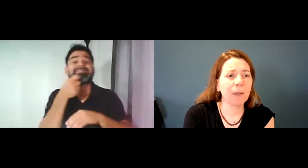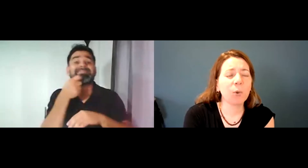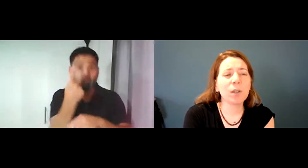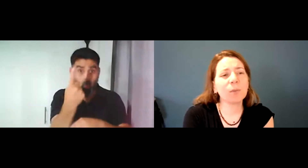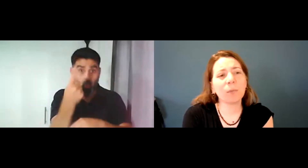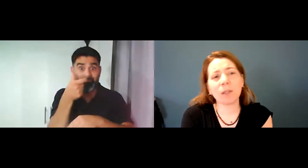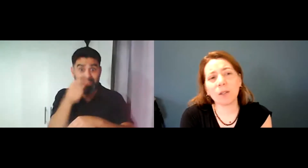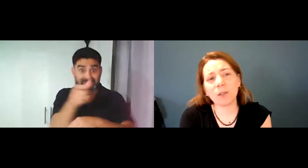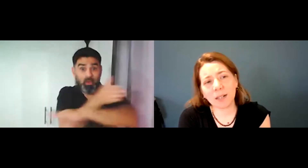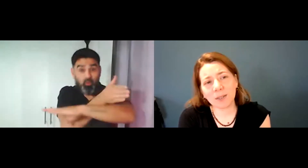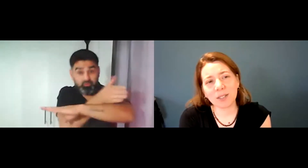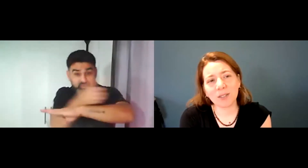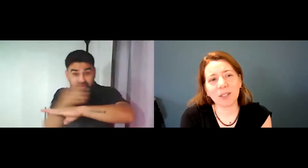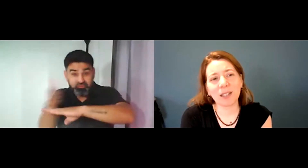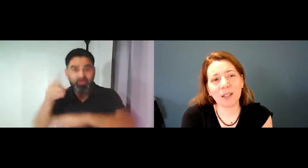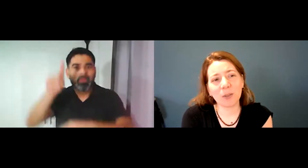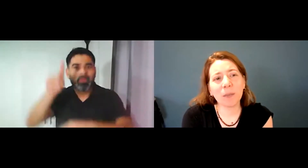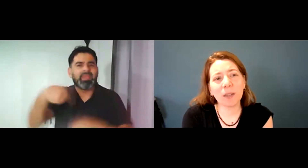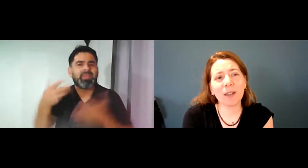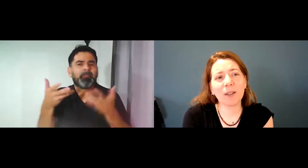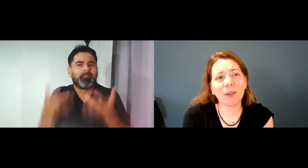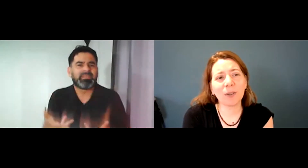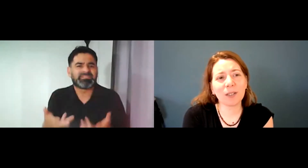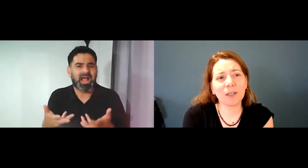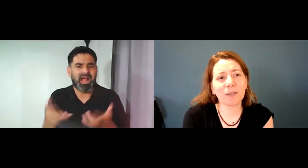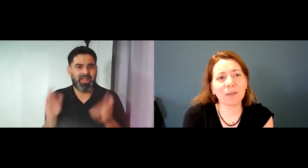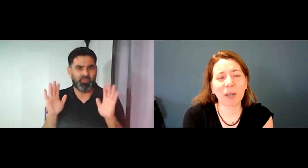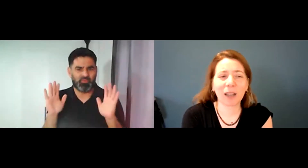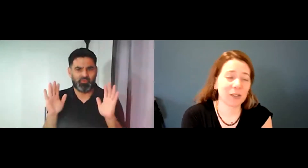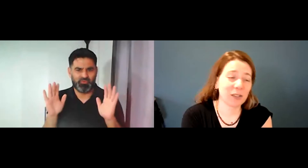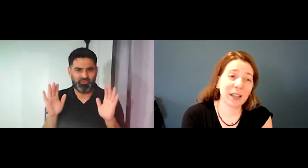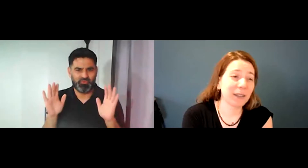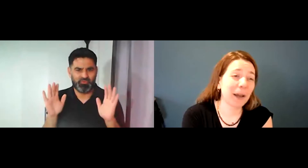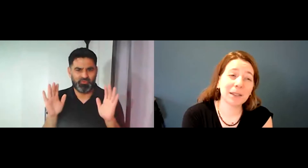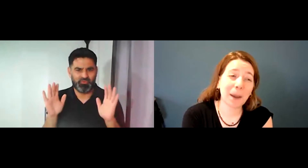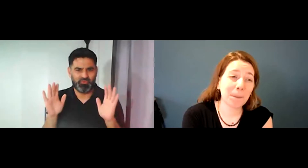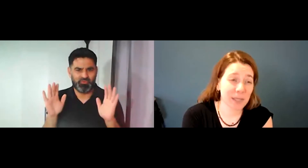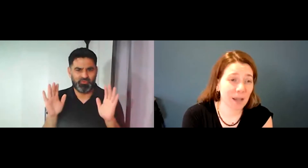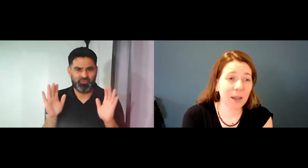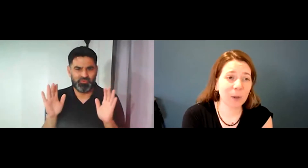No es un video largo, sino que en un video, para que no sea tan, tan pesado,